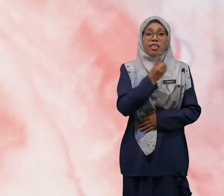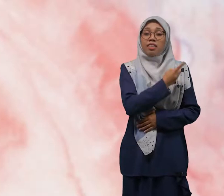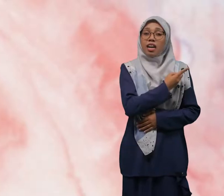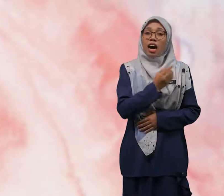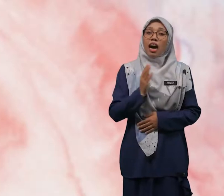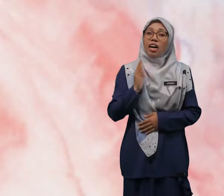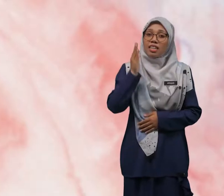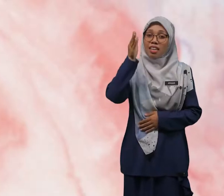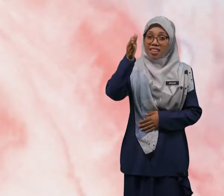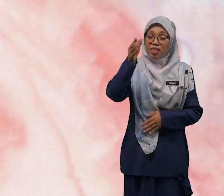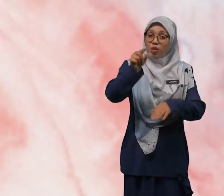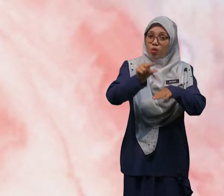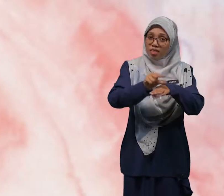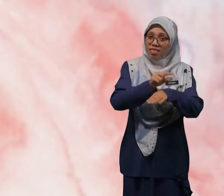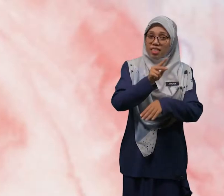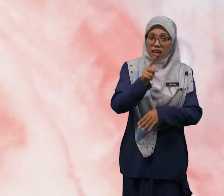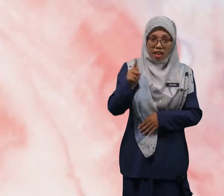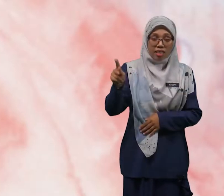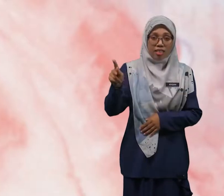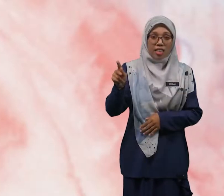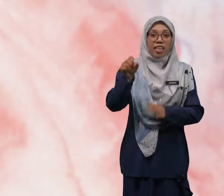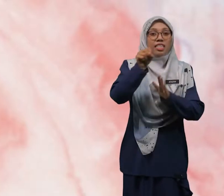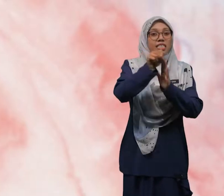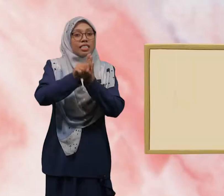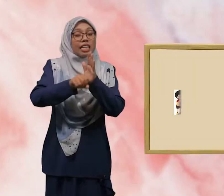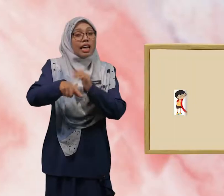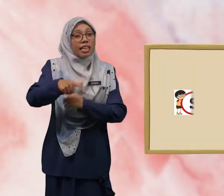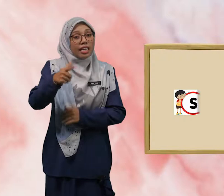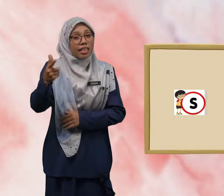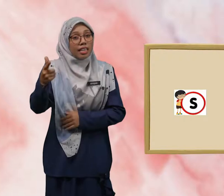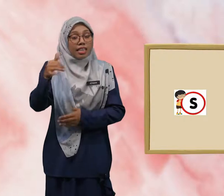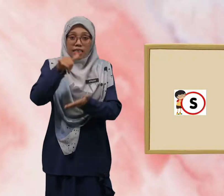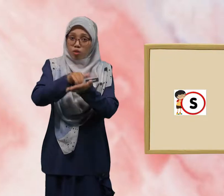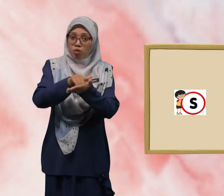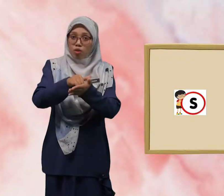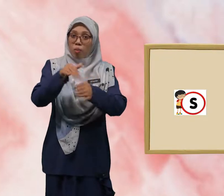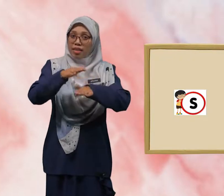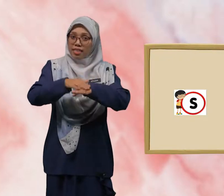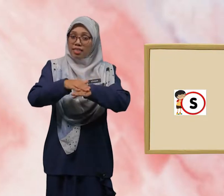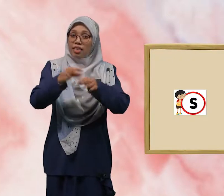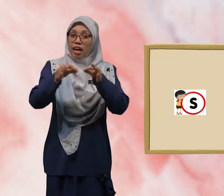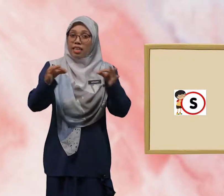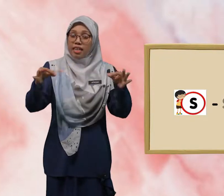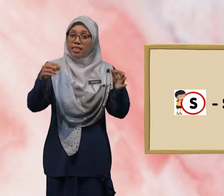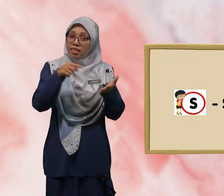akan munhkin Selain itu pada ayat